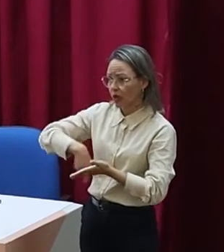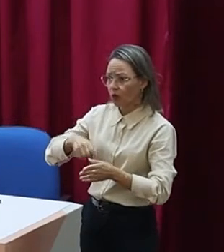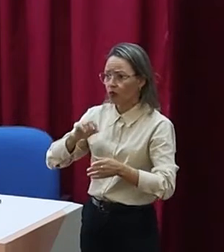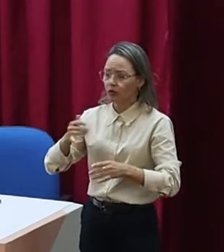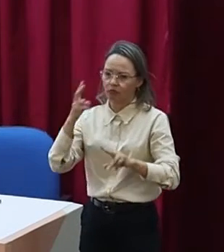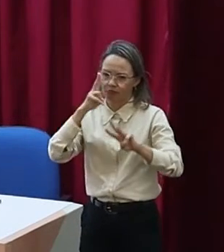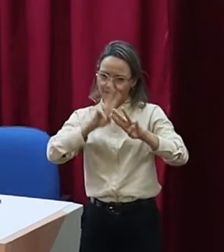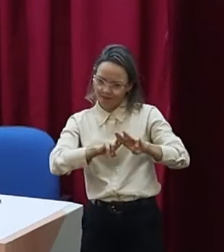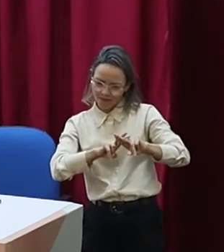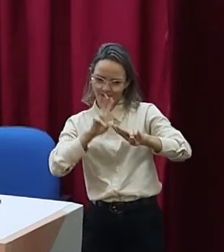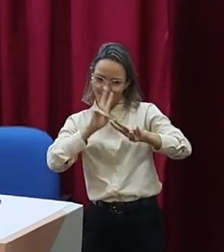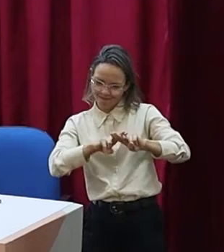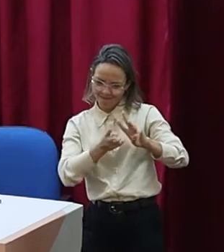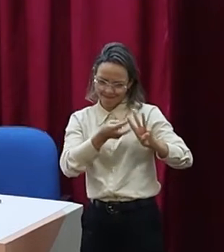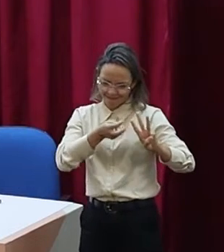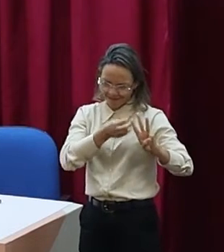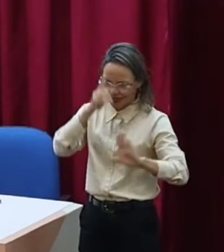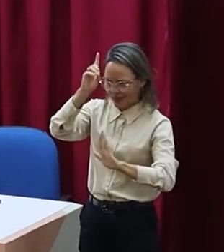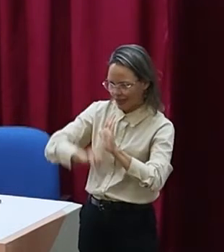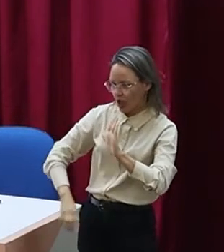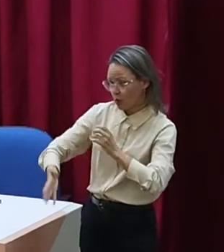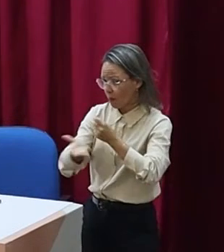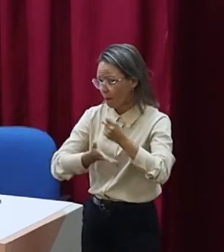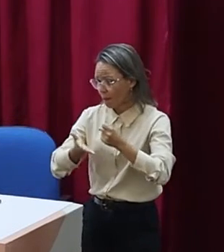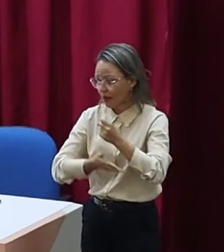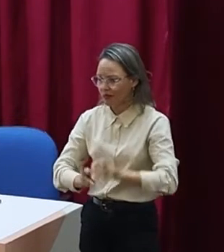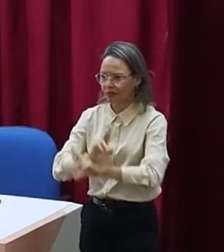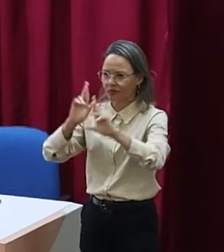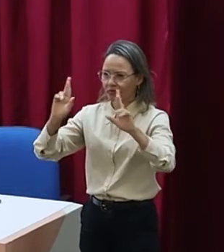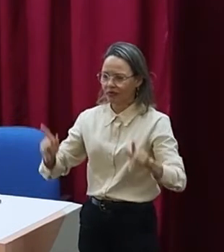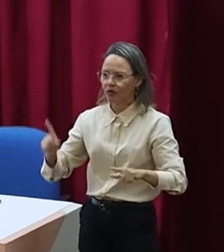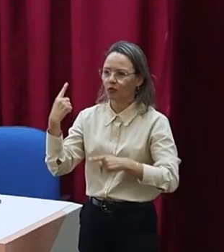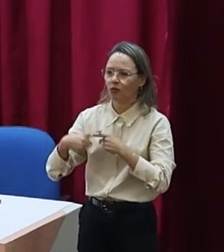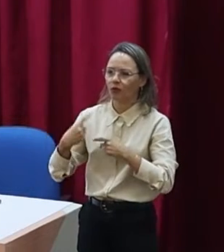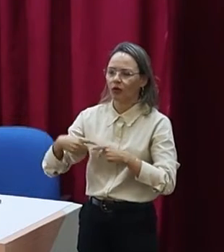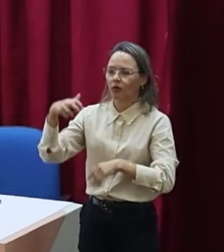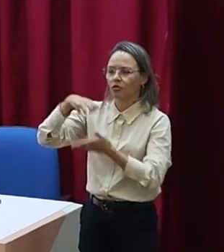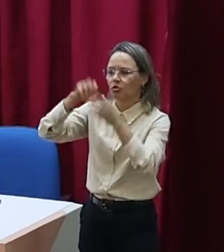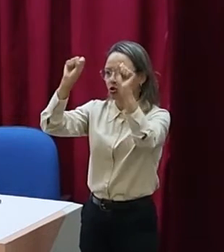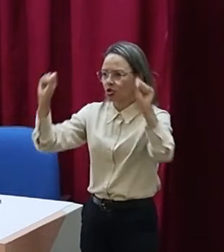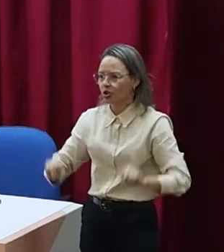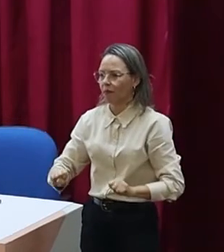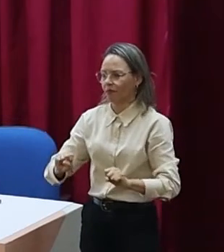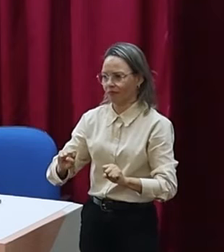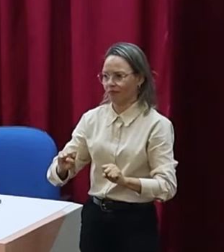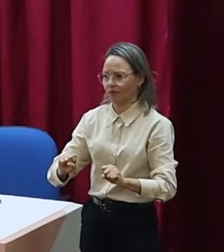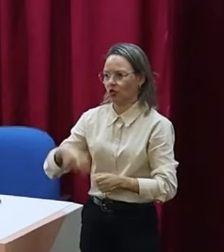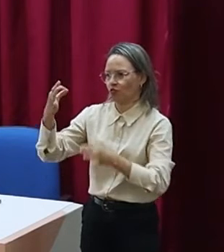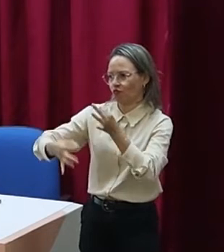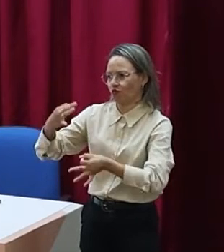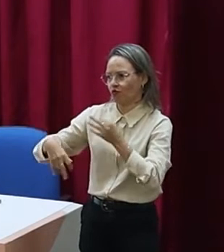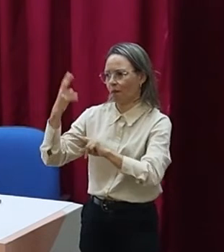índios encarcerados são privados do direito básico de serem tratados de modo diferenciado pelos sistemas de justiça e penitenciário.